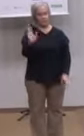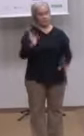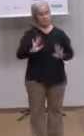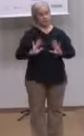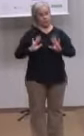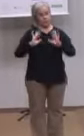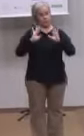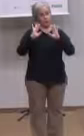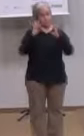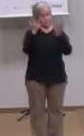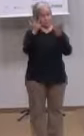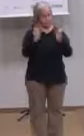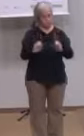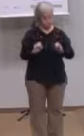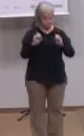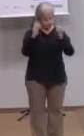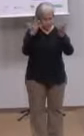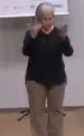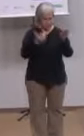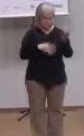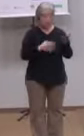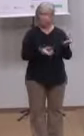que demanda